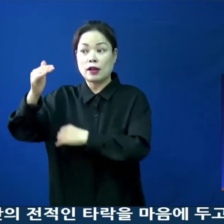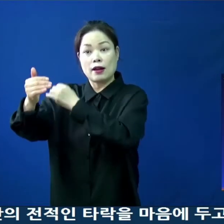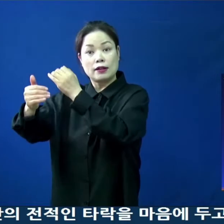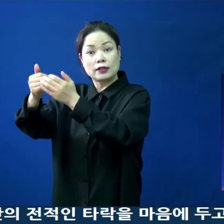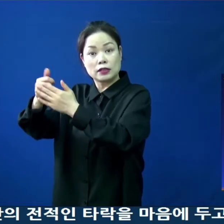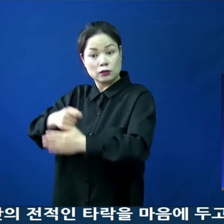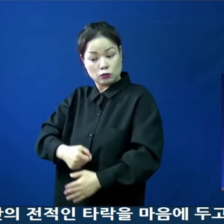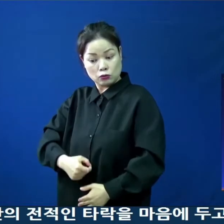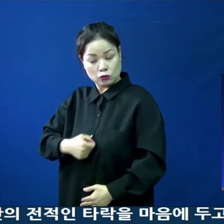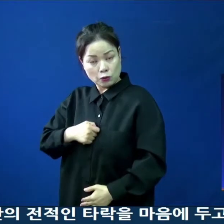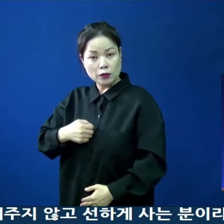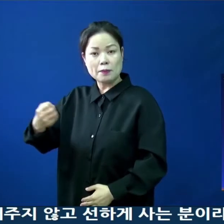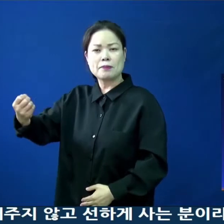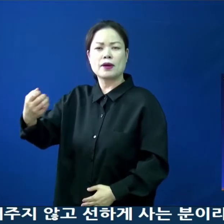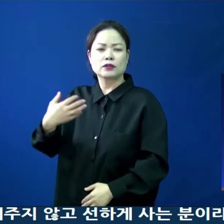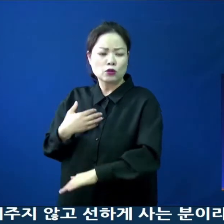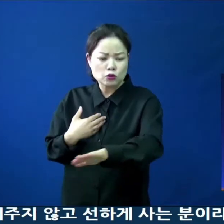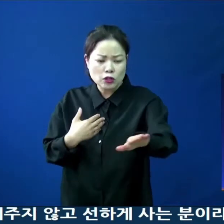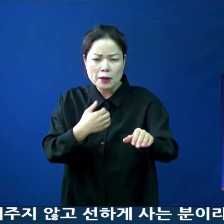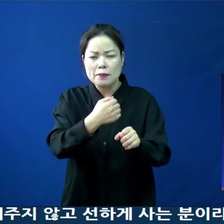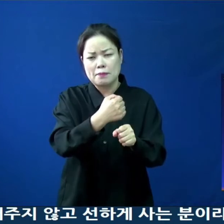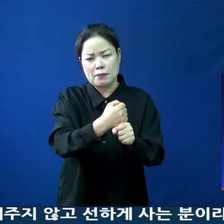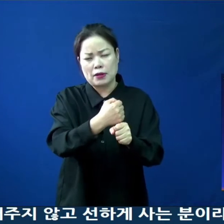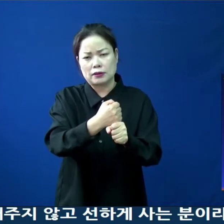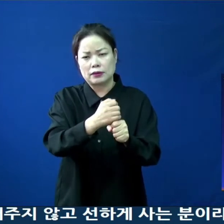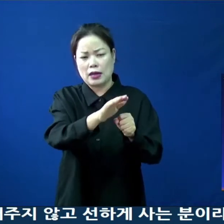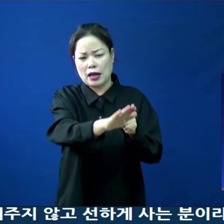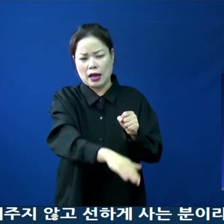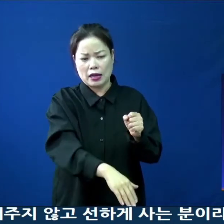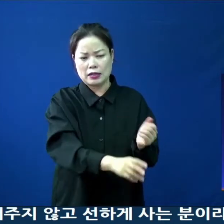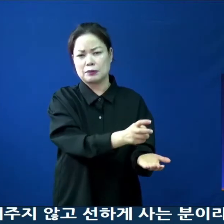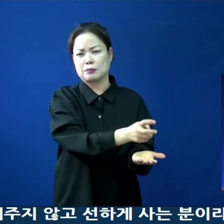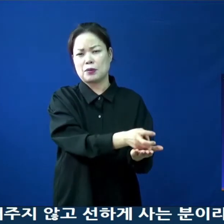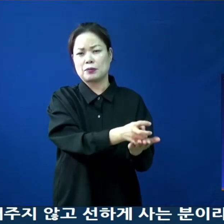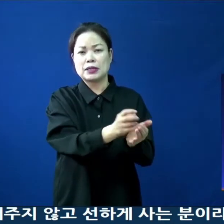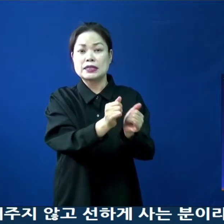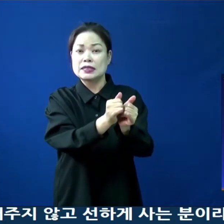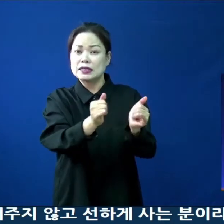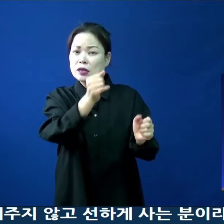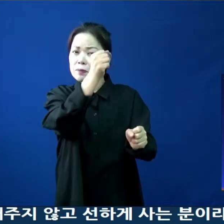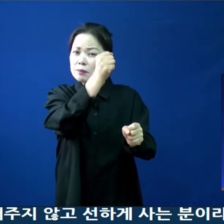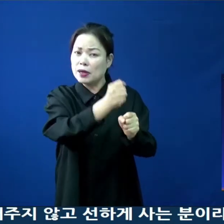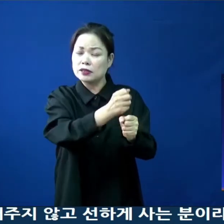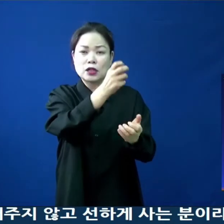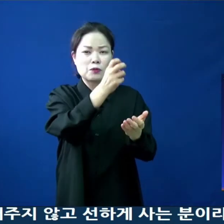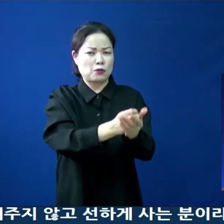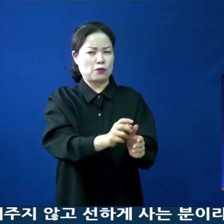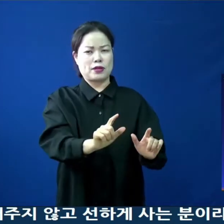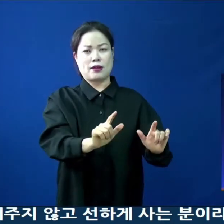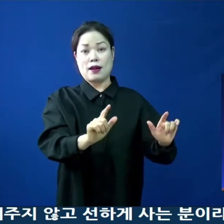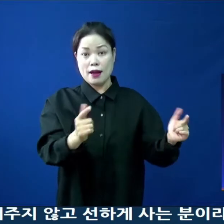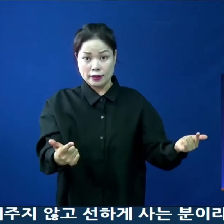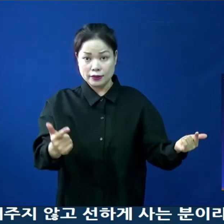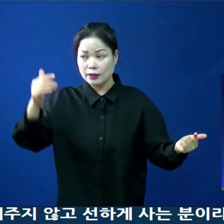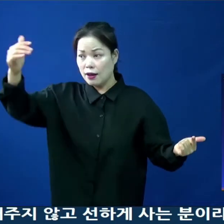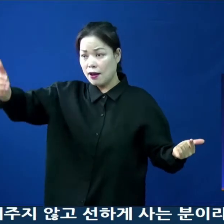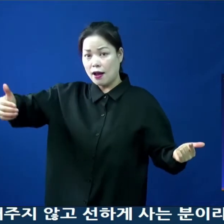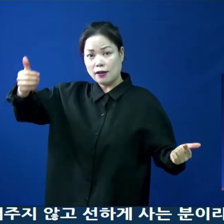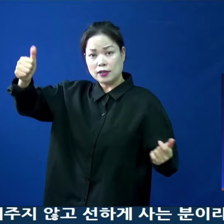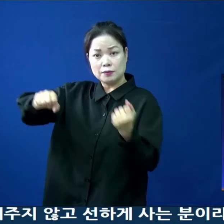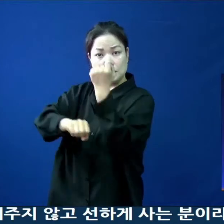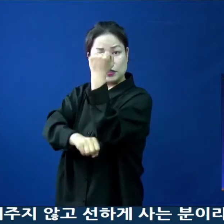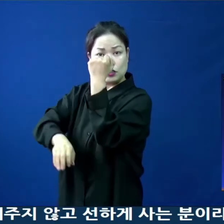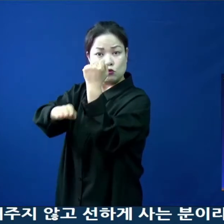하나님이 의롭다 하실 때는 우리가 만들어 놓은 하위법, 인간이 만들어 놓은 법이 아니라 하나님의